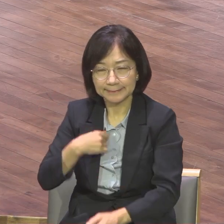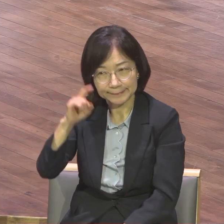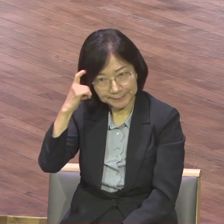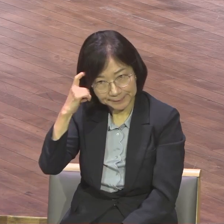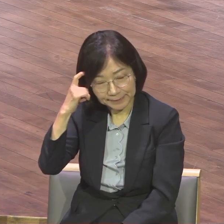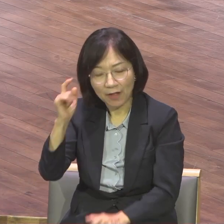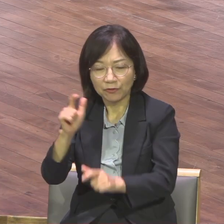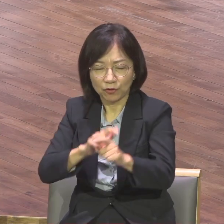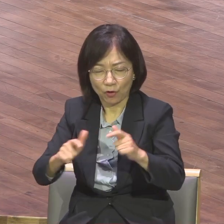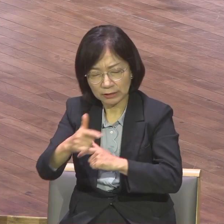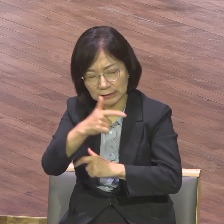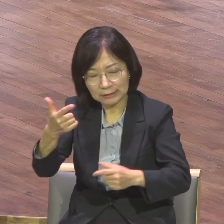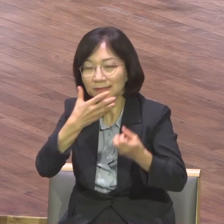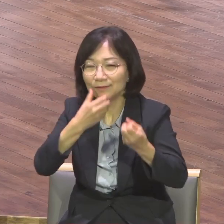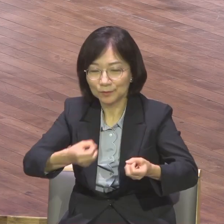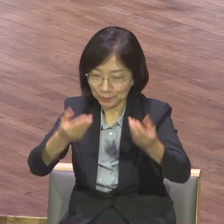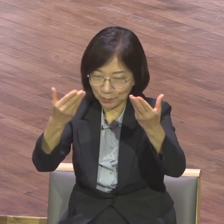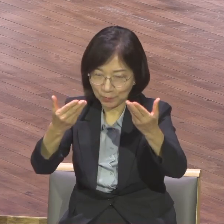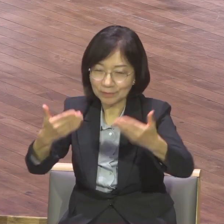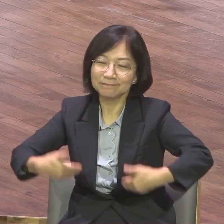되겠다.